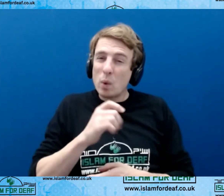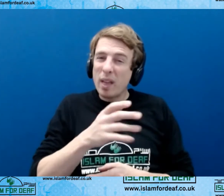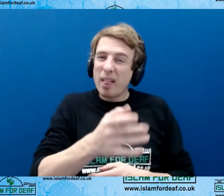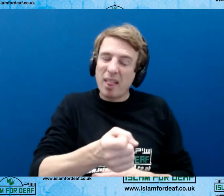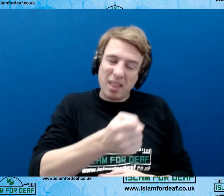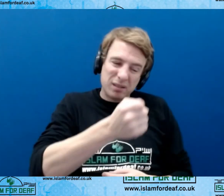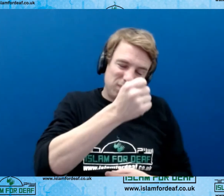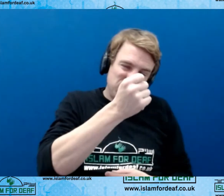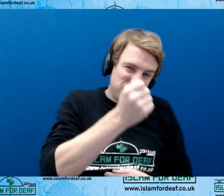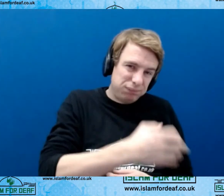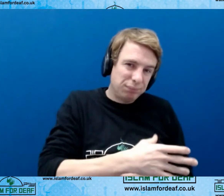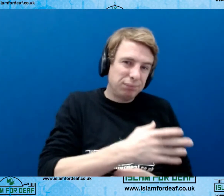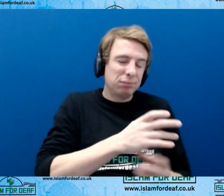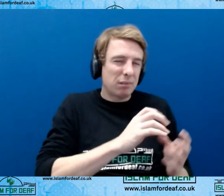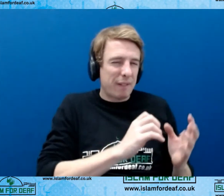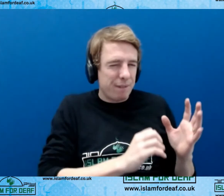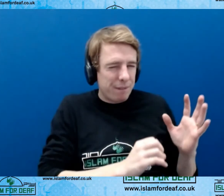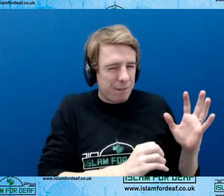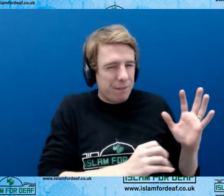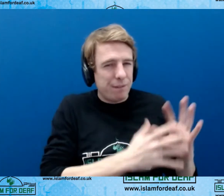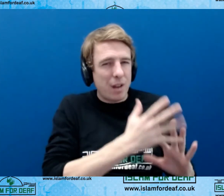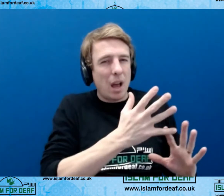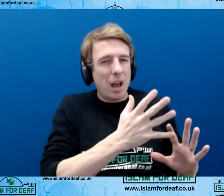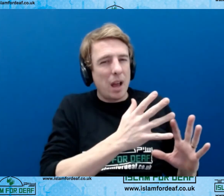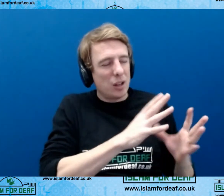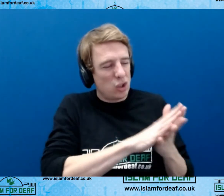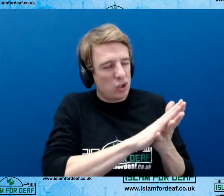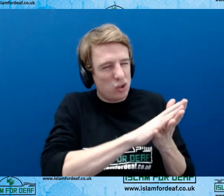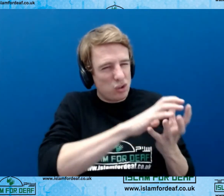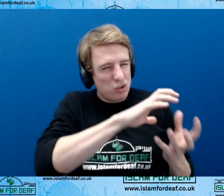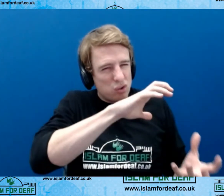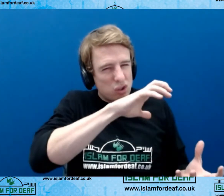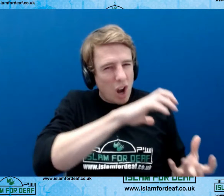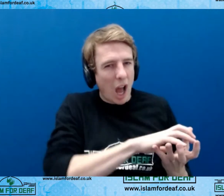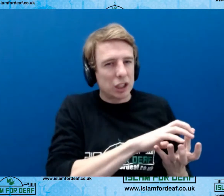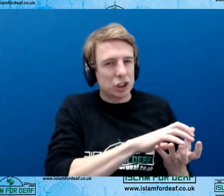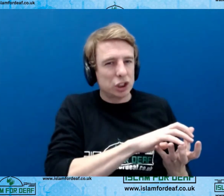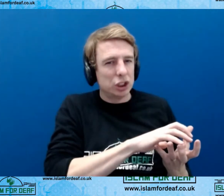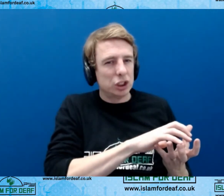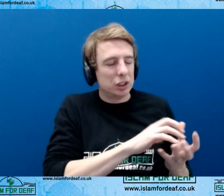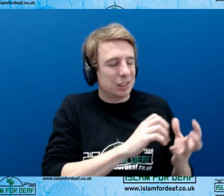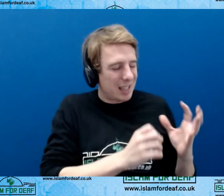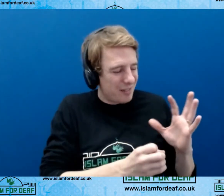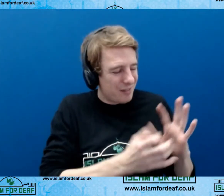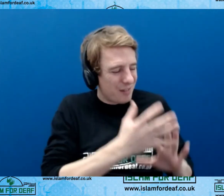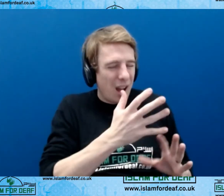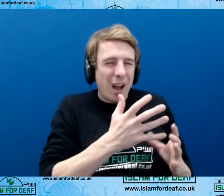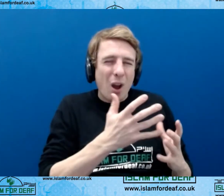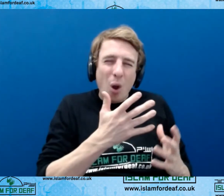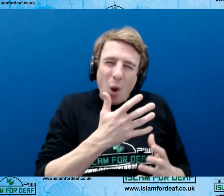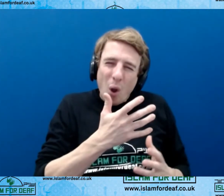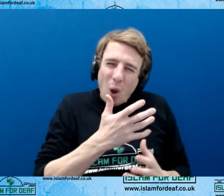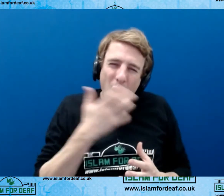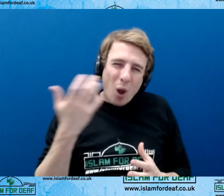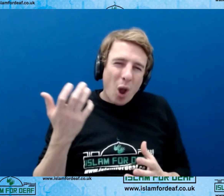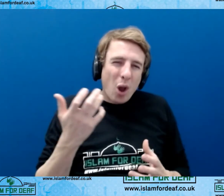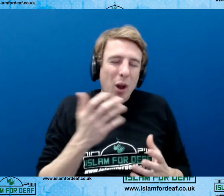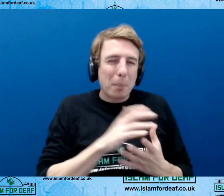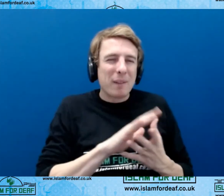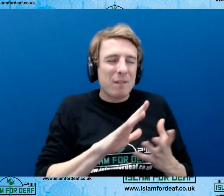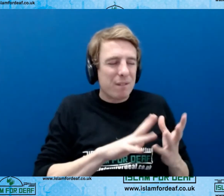eats itself up. It's so hot. ثم عظم الله من شأنها قائلا: وما أدراك ما الحطمة